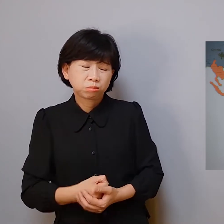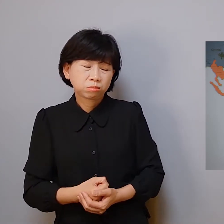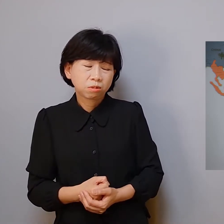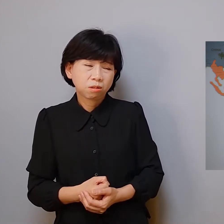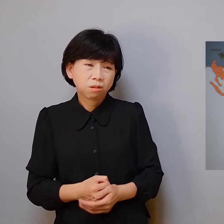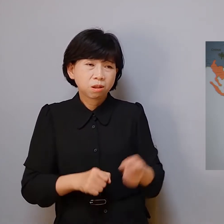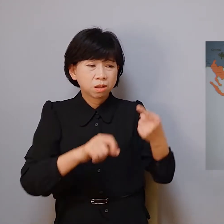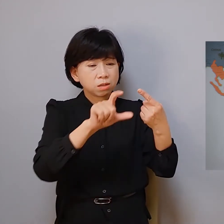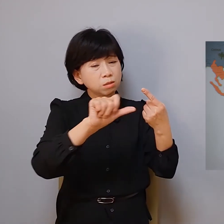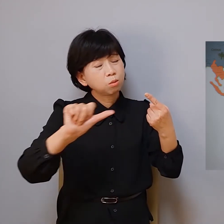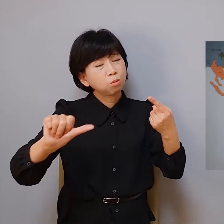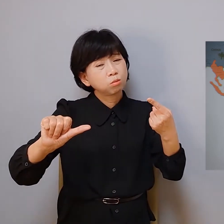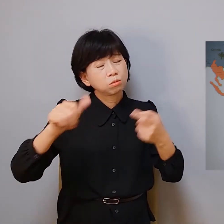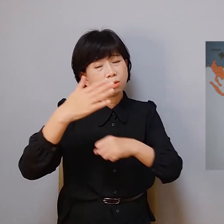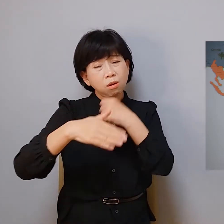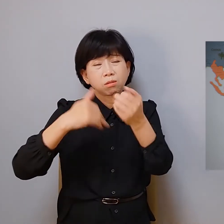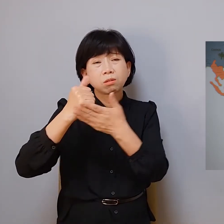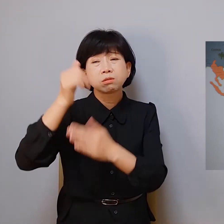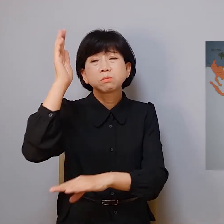말씀하시네요. 5절에 보니까